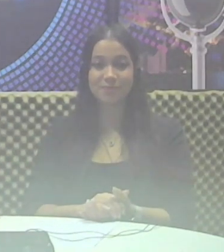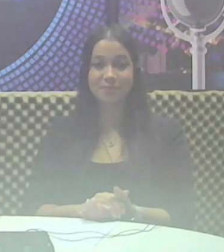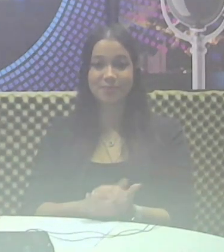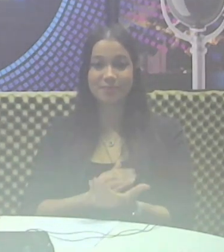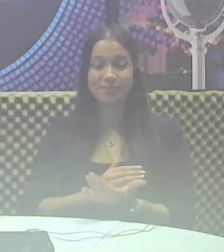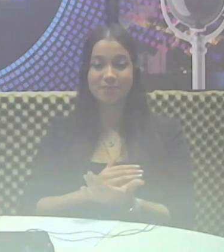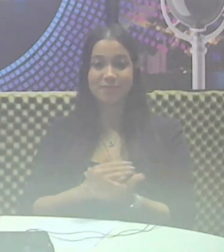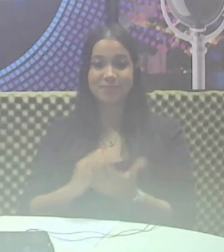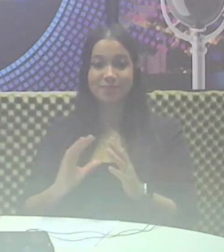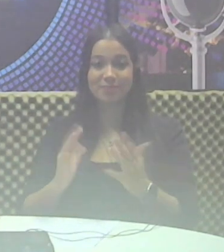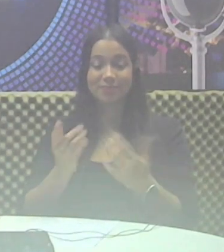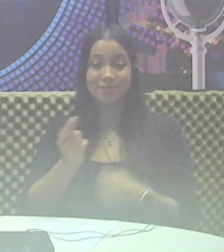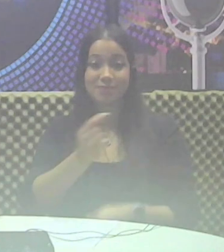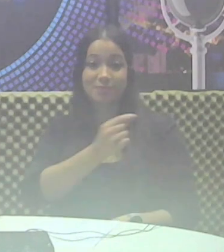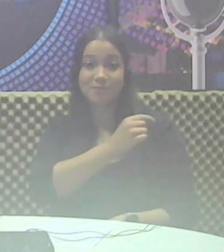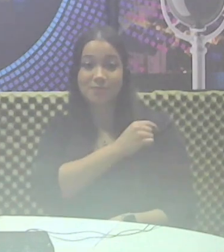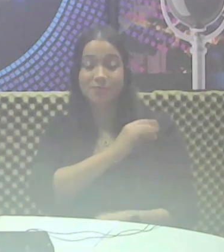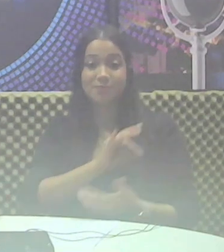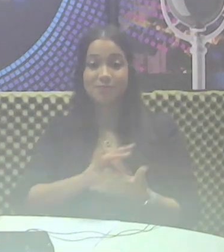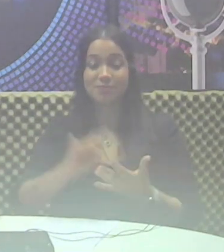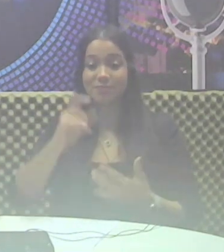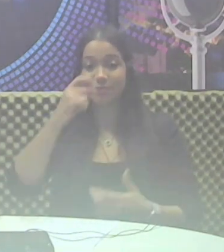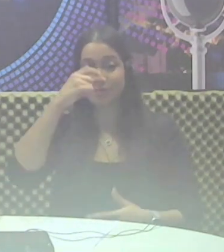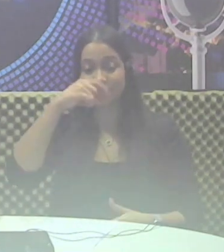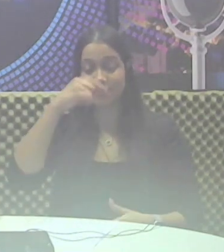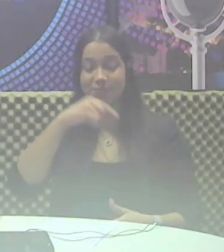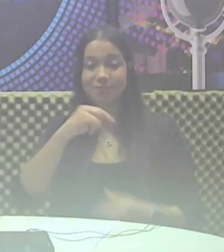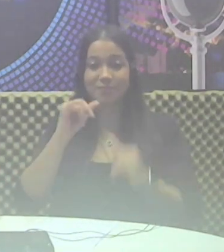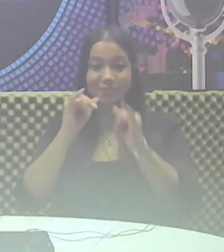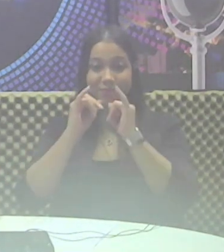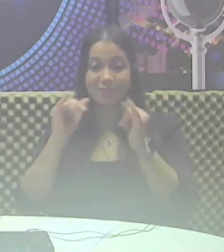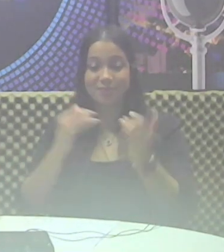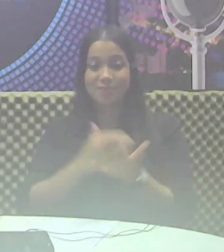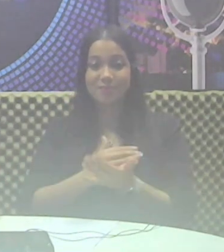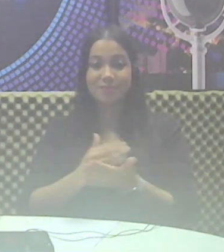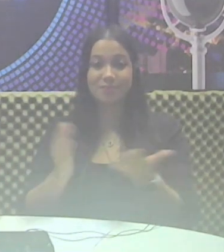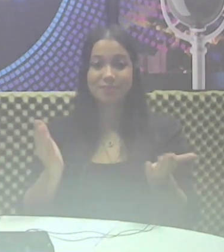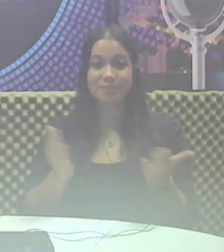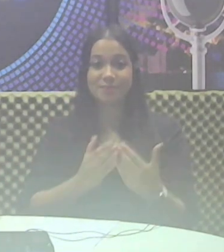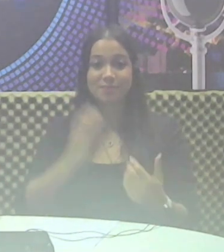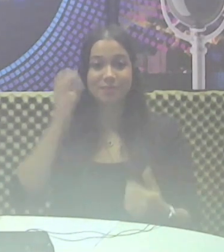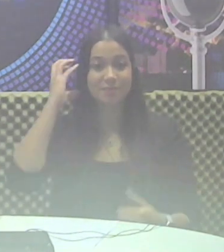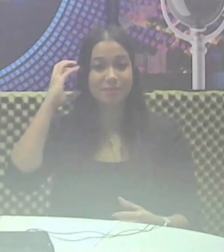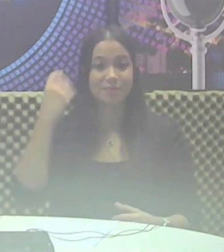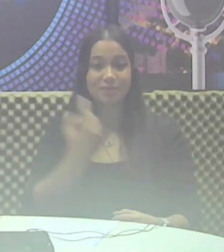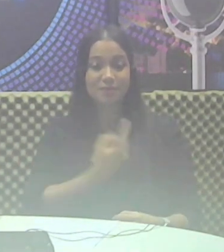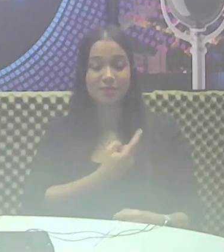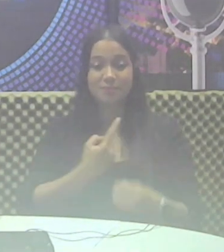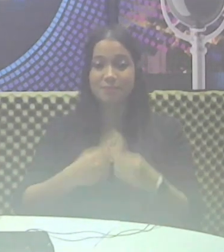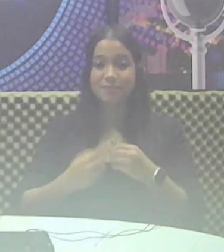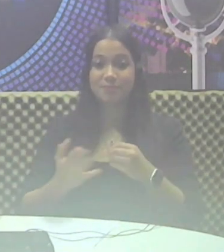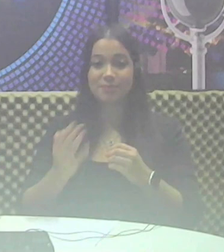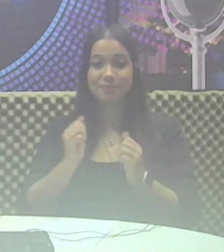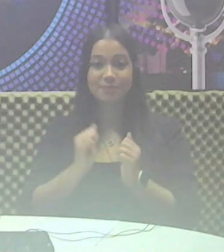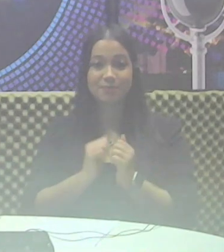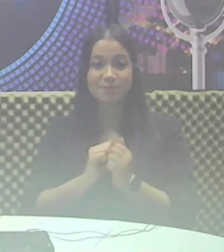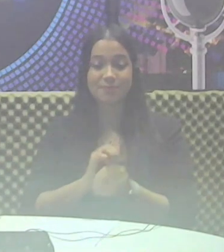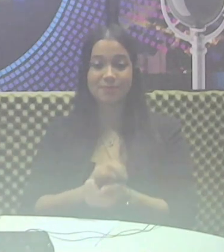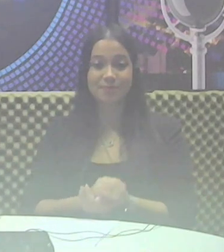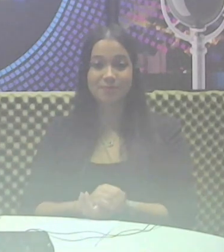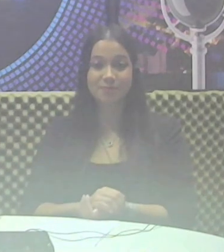Começa a campanha de vacinação contra a gripe. Essas e outras notícias a partir de agora na Rádio Nossa Cidade. Vem com a